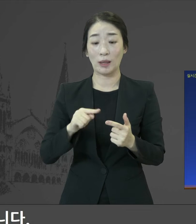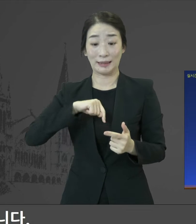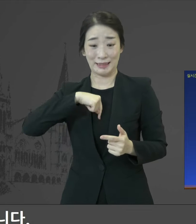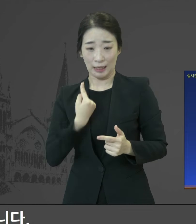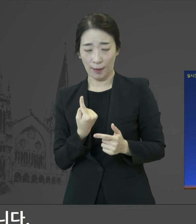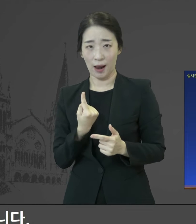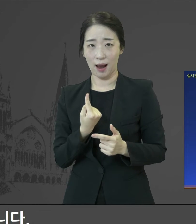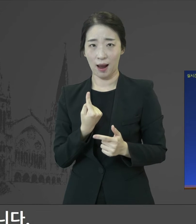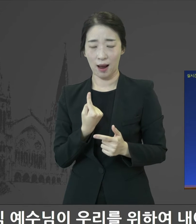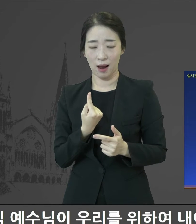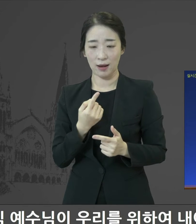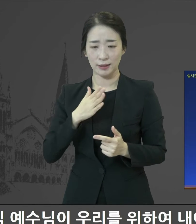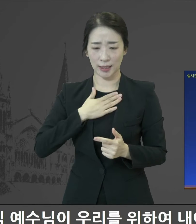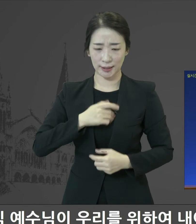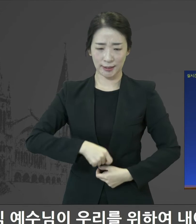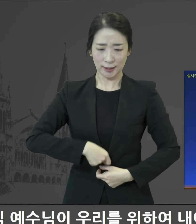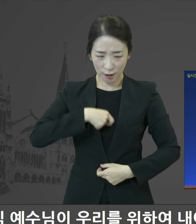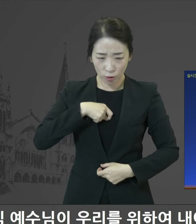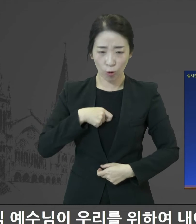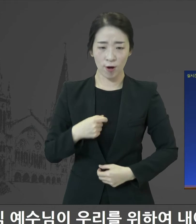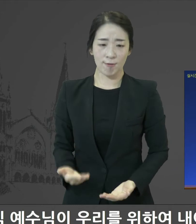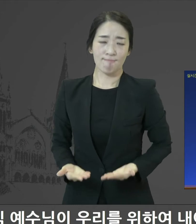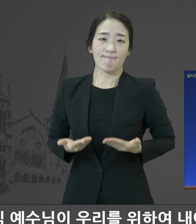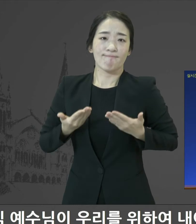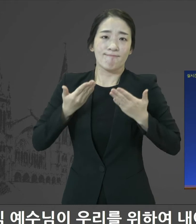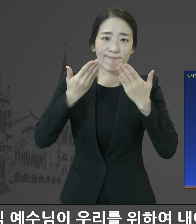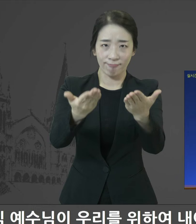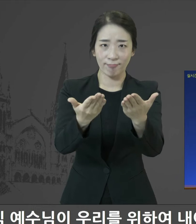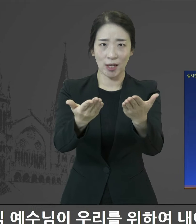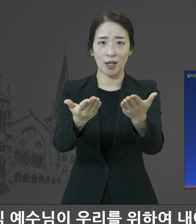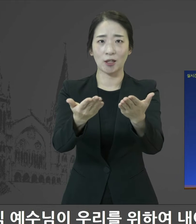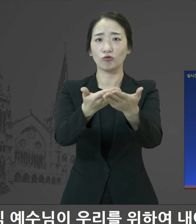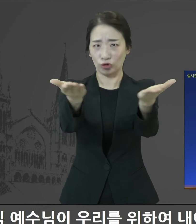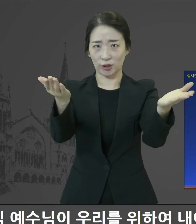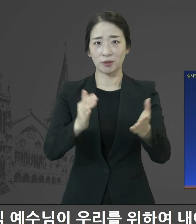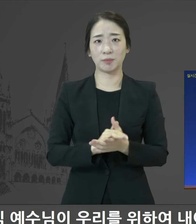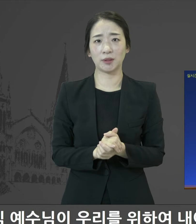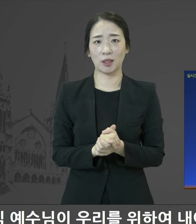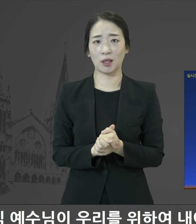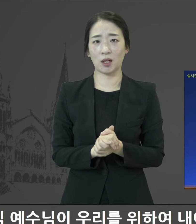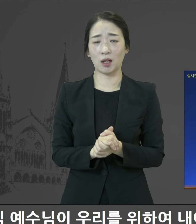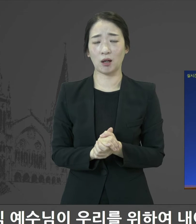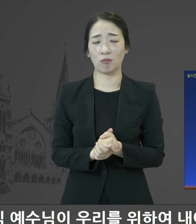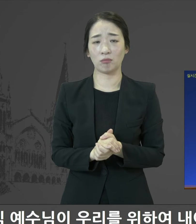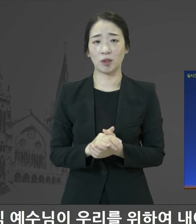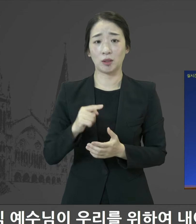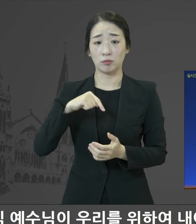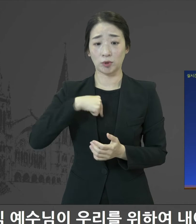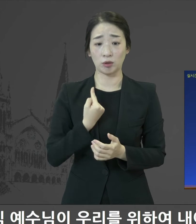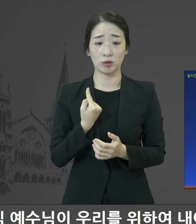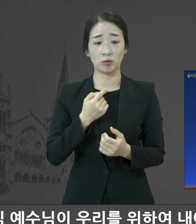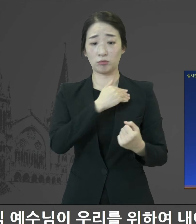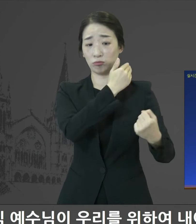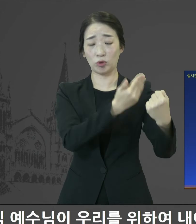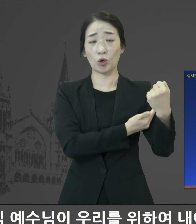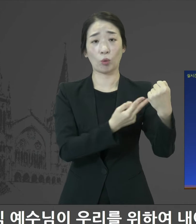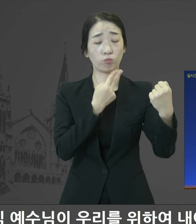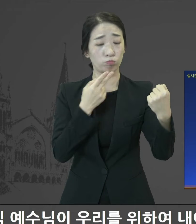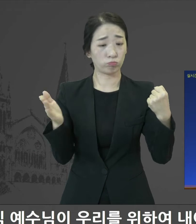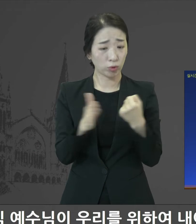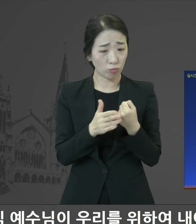거죠. 내어주신 이유는 예수님이 능력이 없어서 그 생명을 빼앗긴 것이 아니라